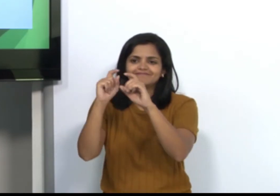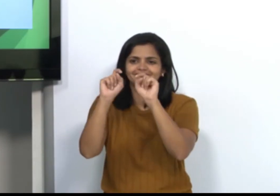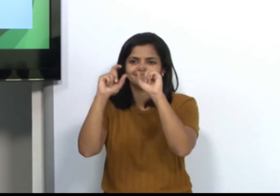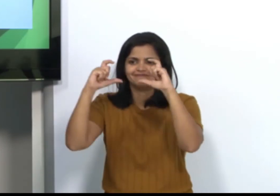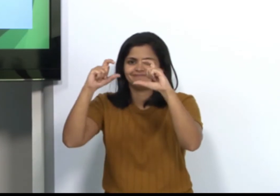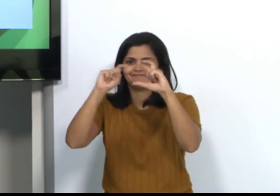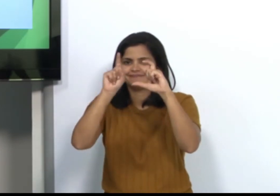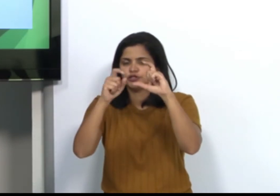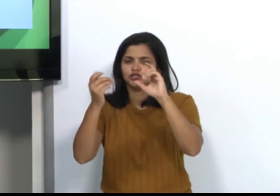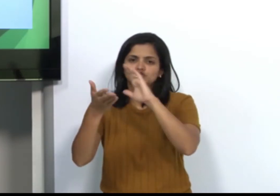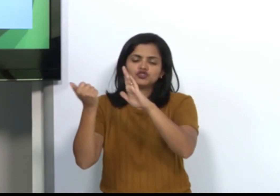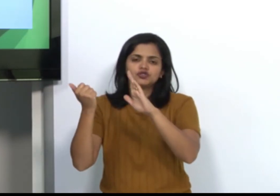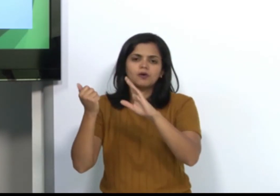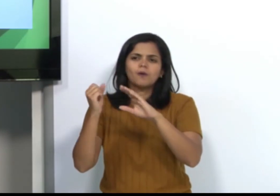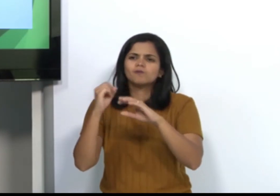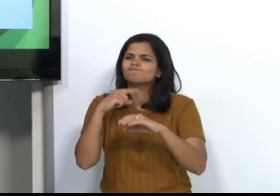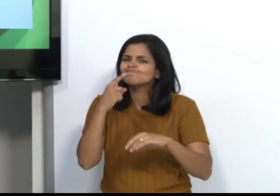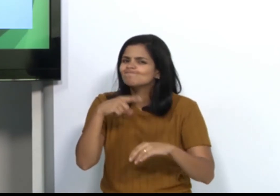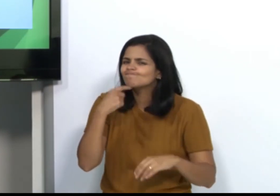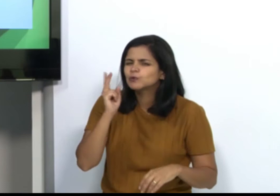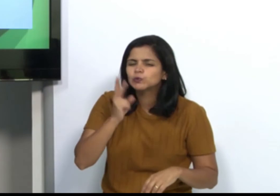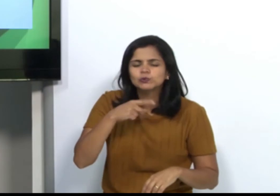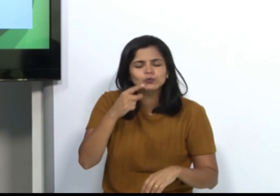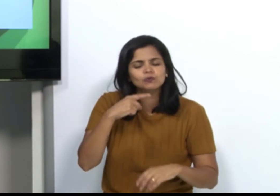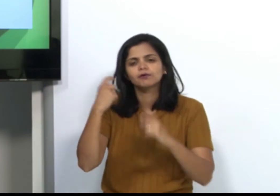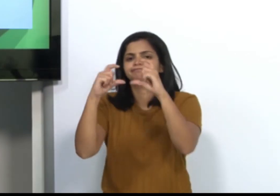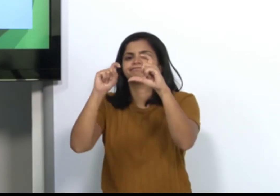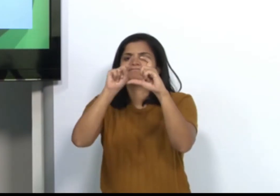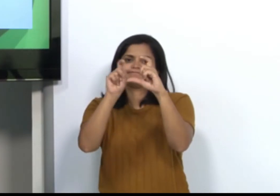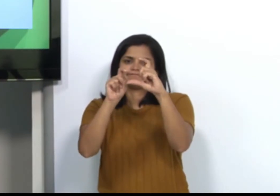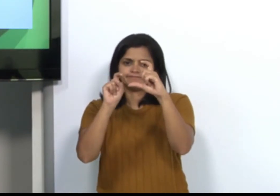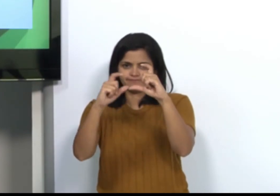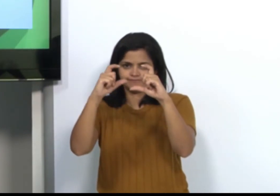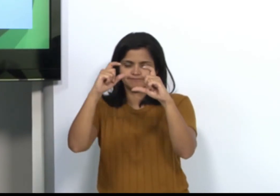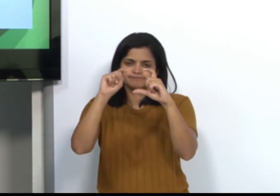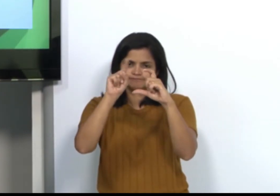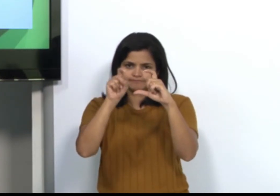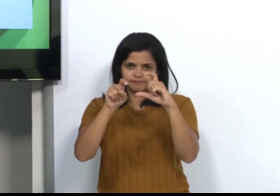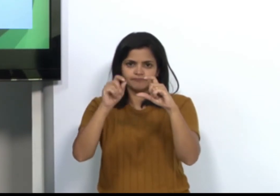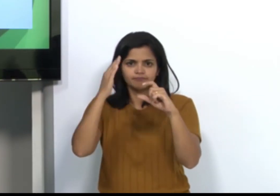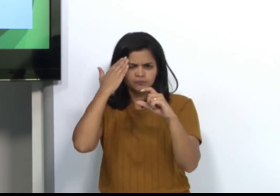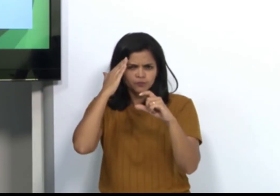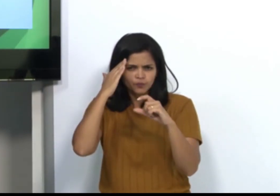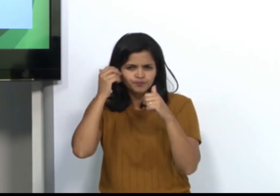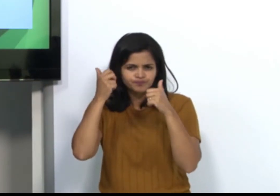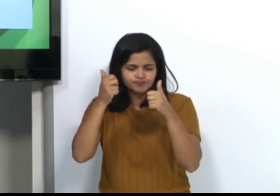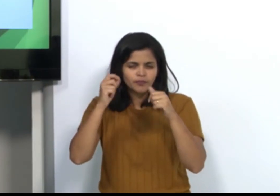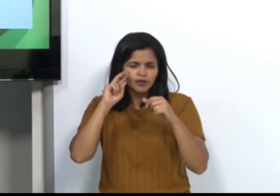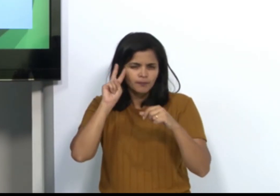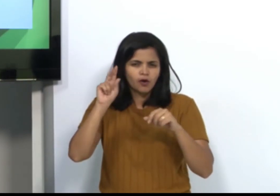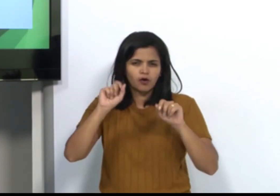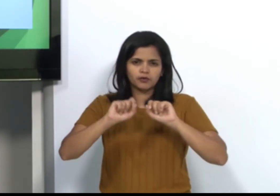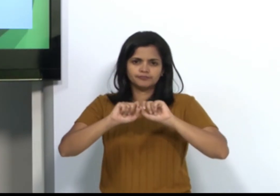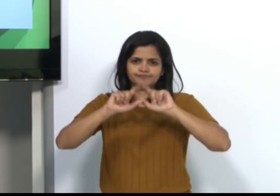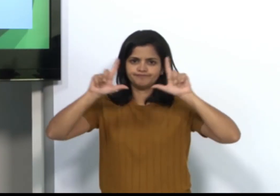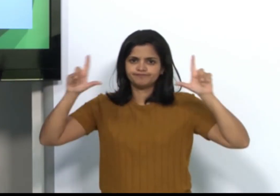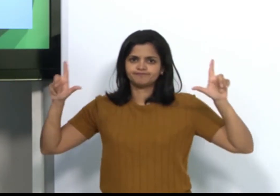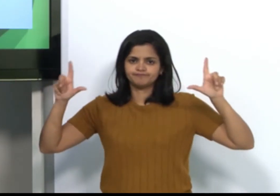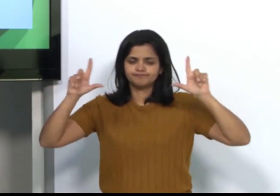você tira esses sinais aqui, de dúvida, ok? Entendido? Veja o